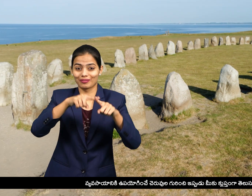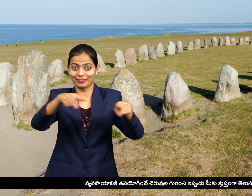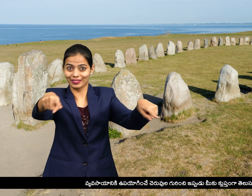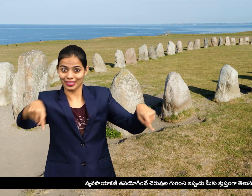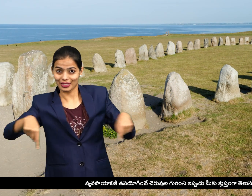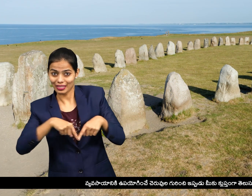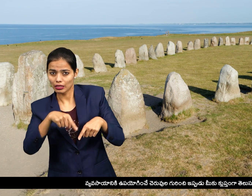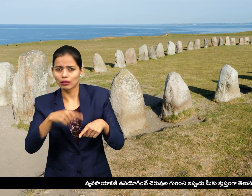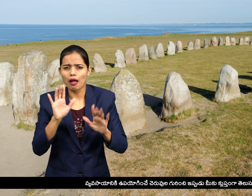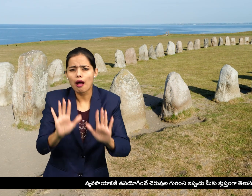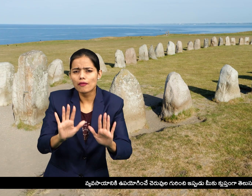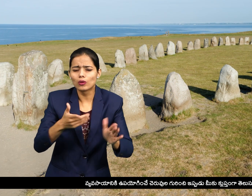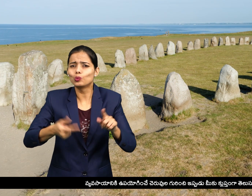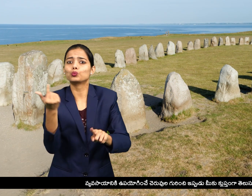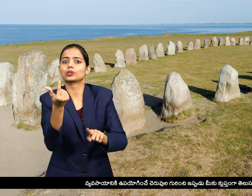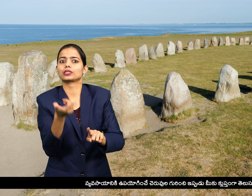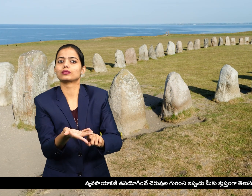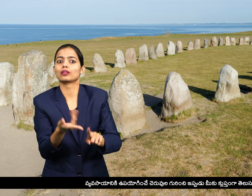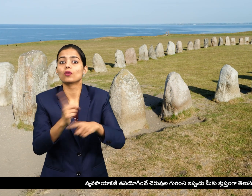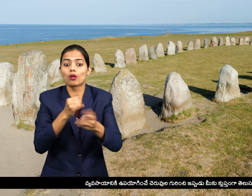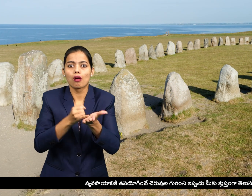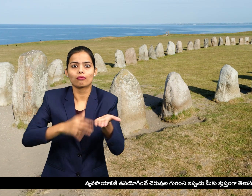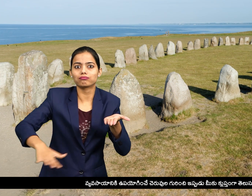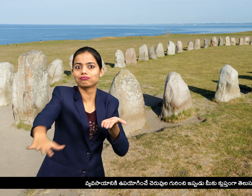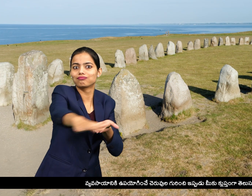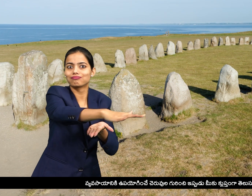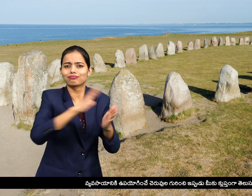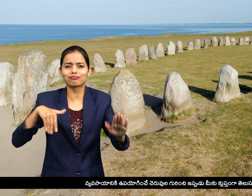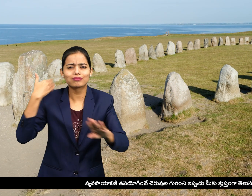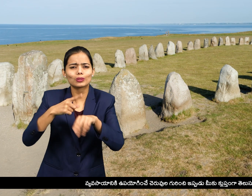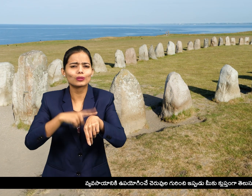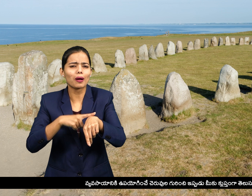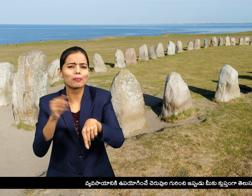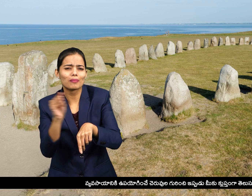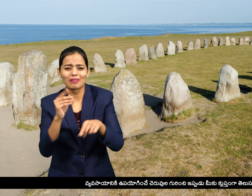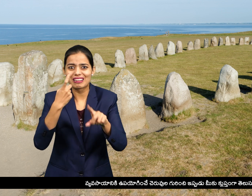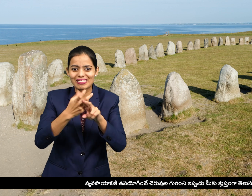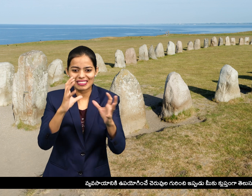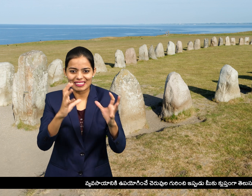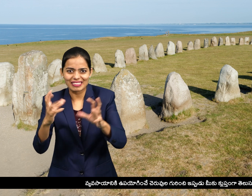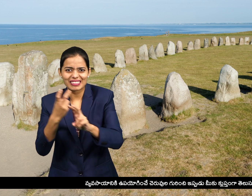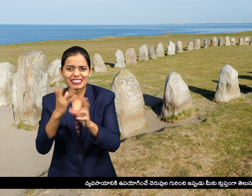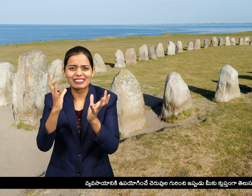వ్యవసాయానికి ఉపయోగించే చెరువుల గురించి ఇప్పుడు మీకు క్లుప్తంగా తెలుసు.